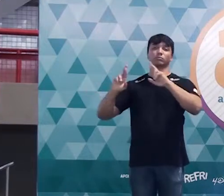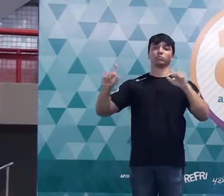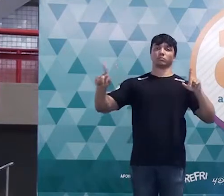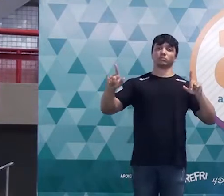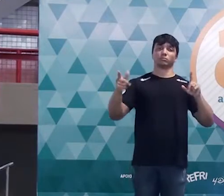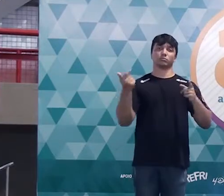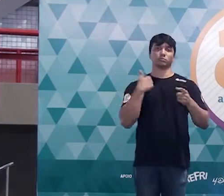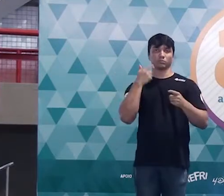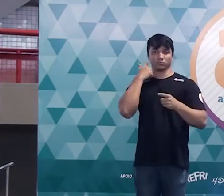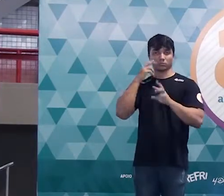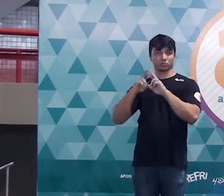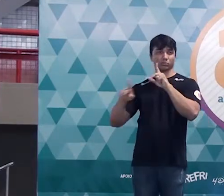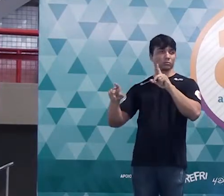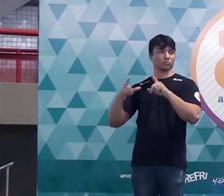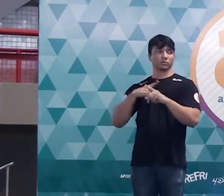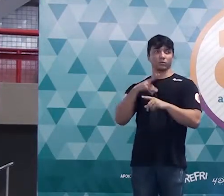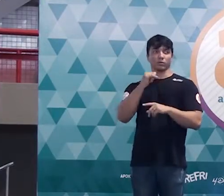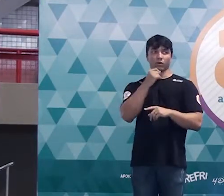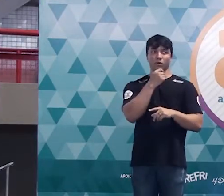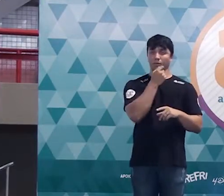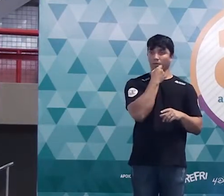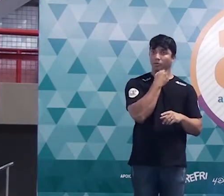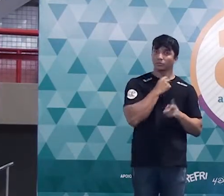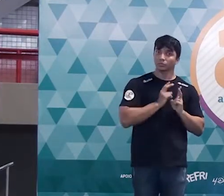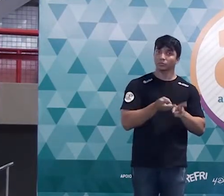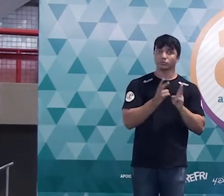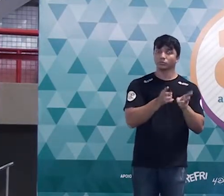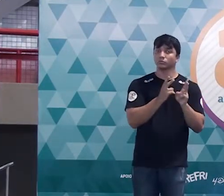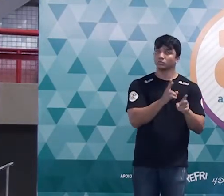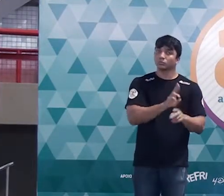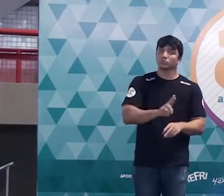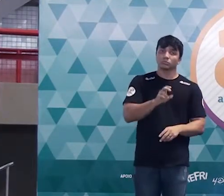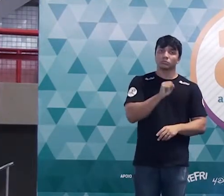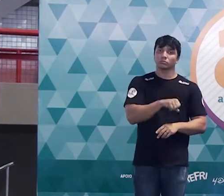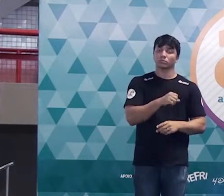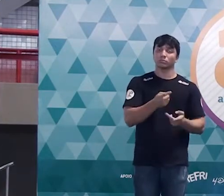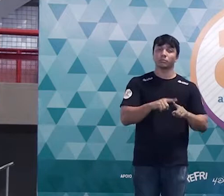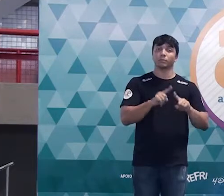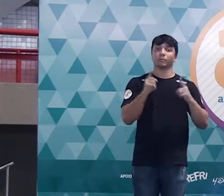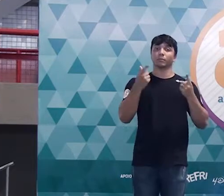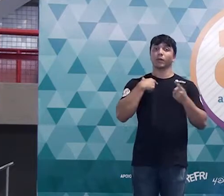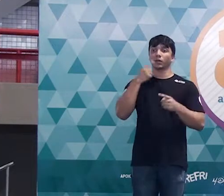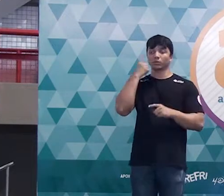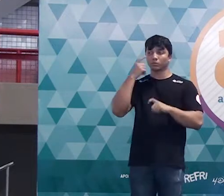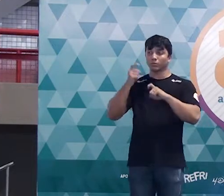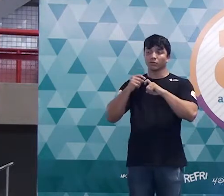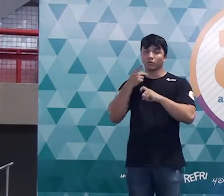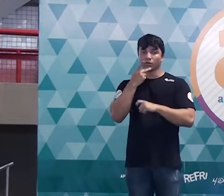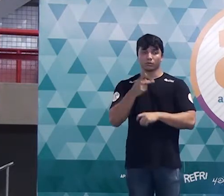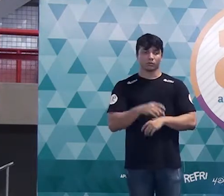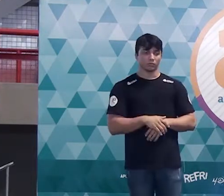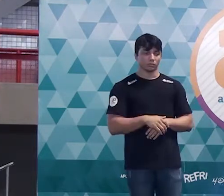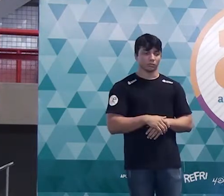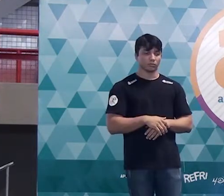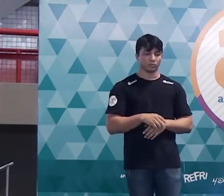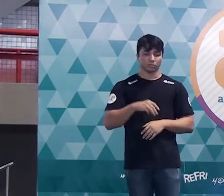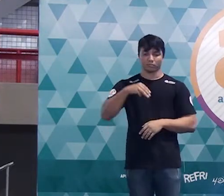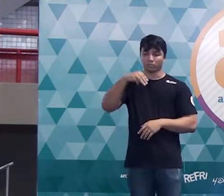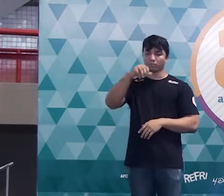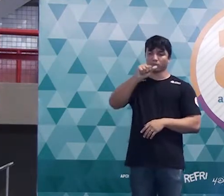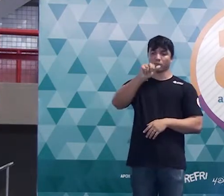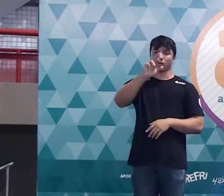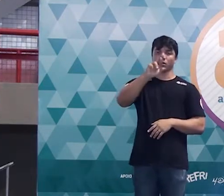diferente da nossa, a gente vai deixar de comprar o remédio? Vai não. Mas se o médico olhar para vocês assim,